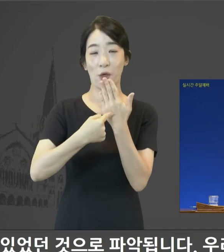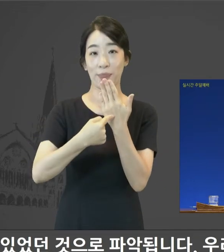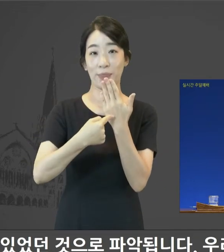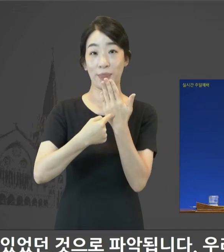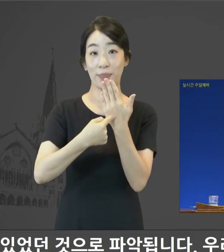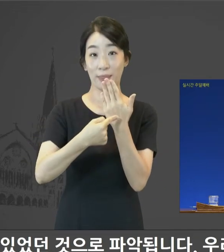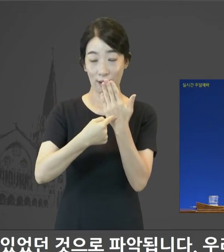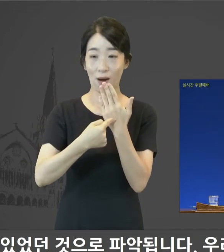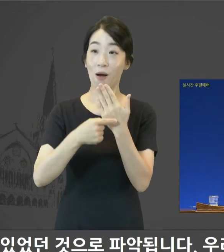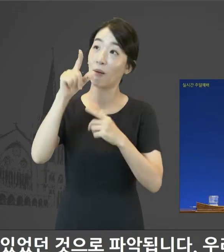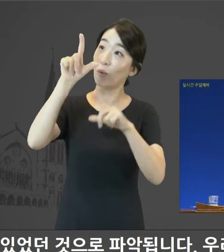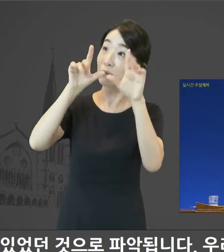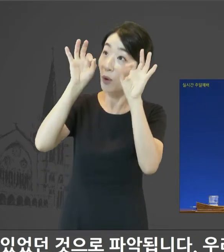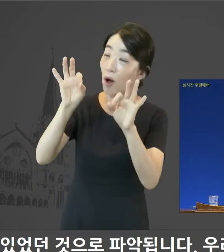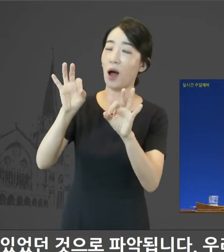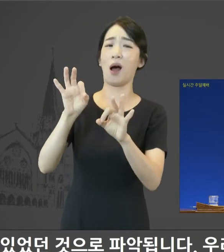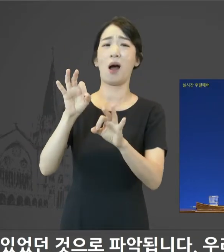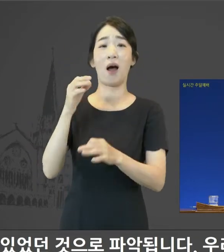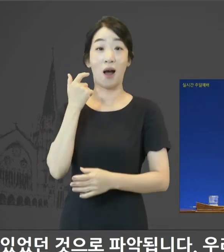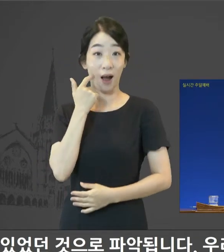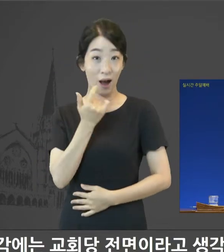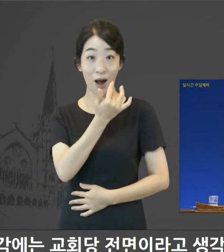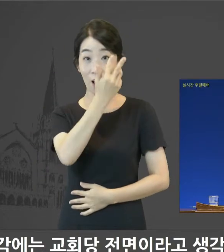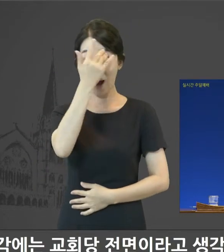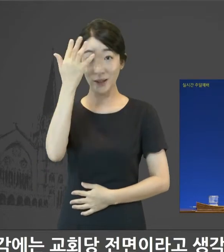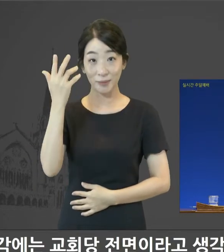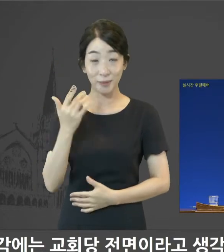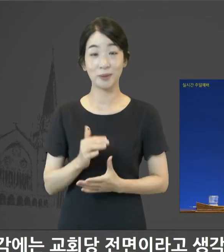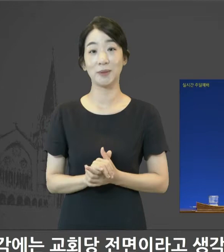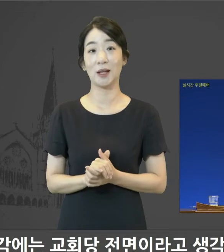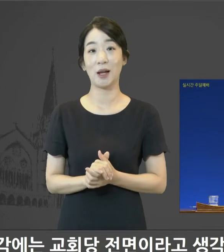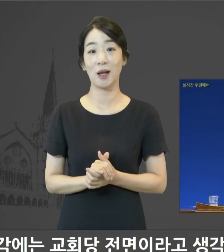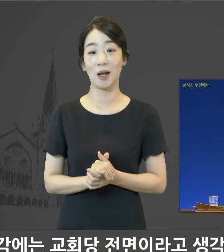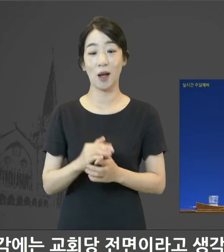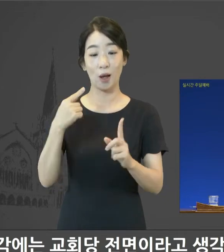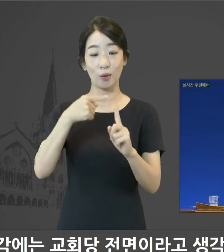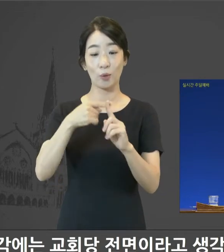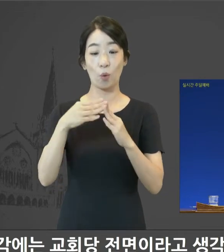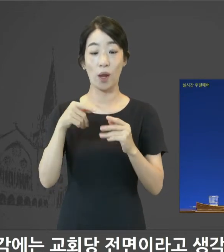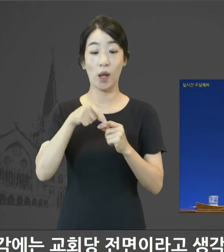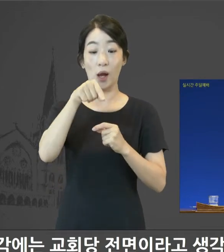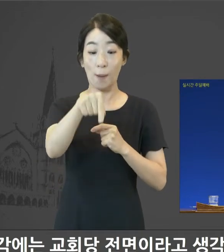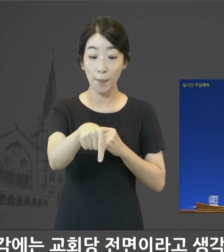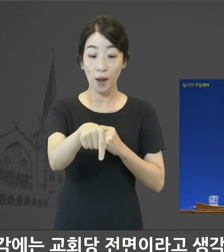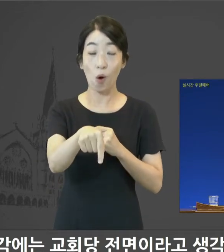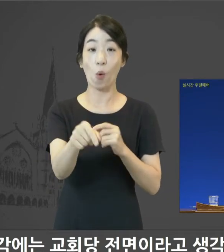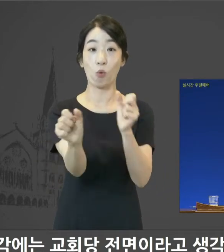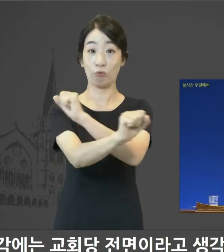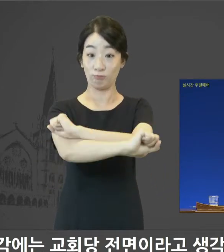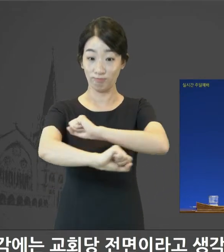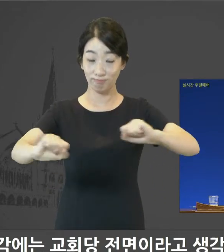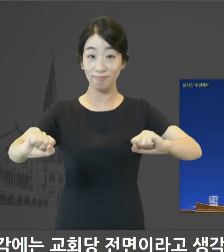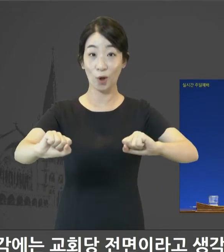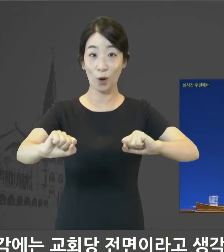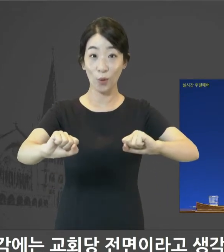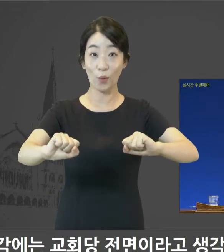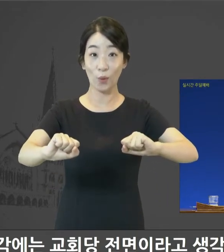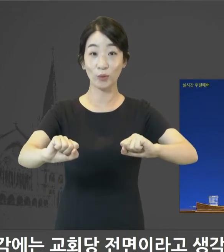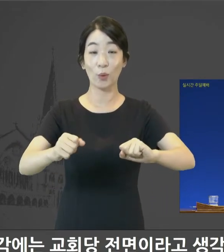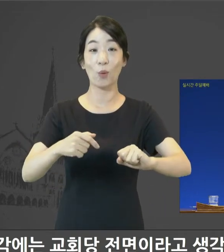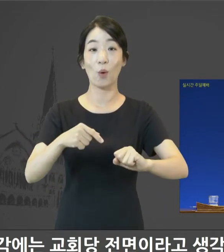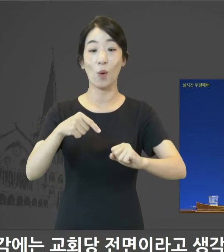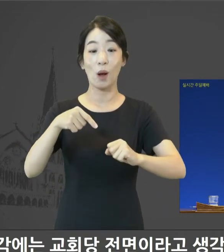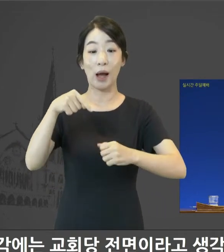참 아름답습니다. 그 앞에 있는 광장과 같은 이 좀 부분도 좋고요. 우리 교회는 앞에서